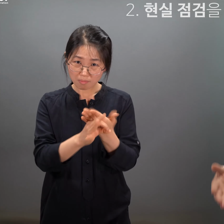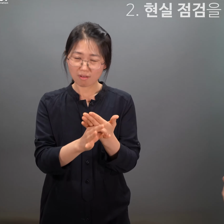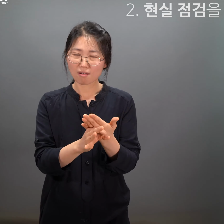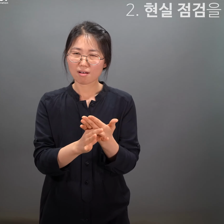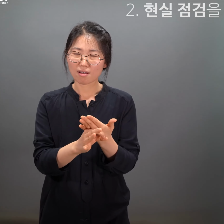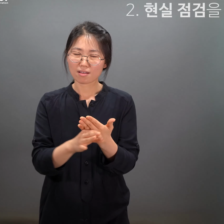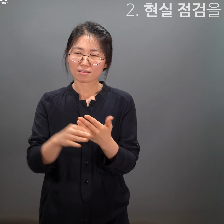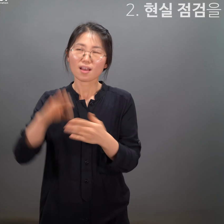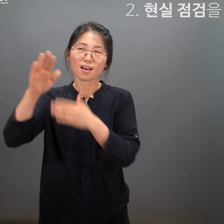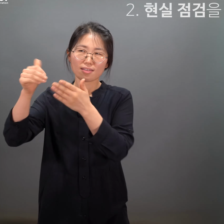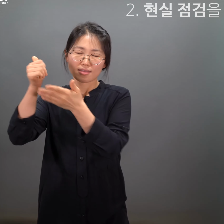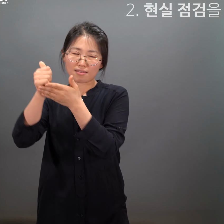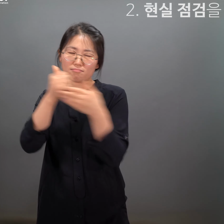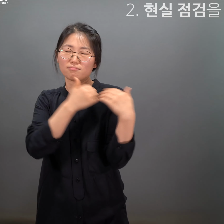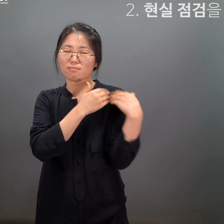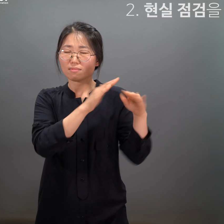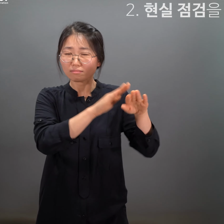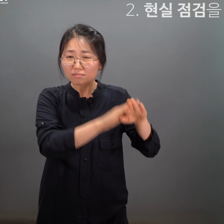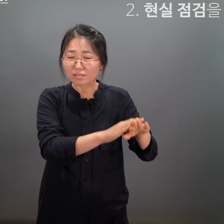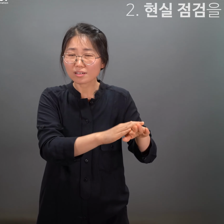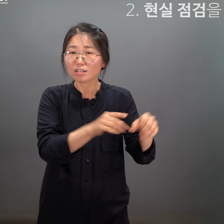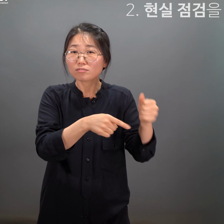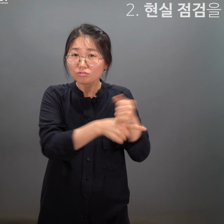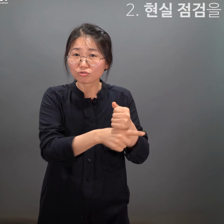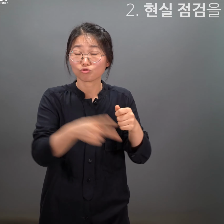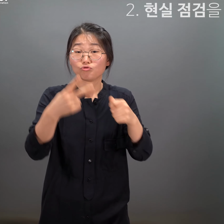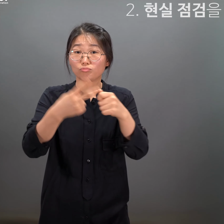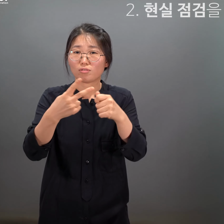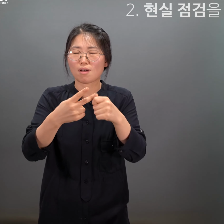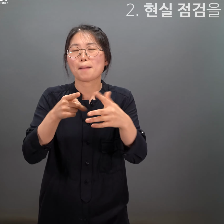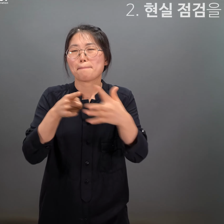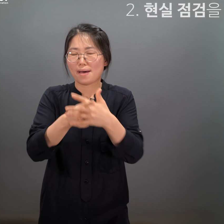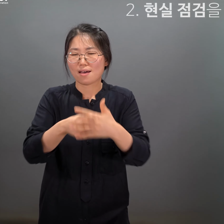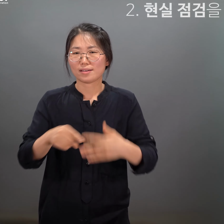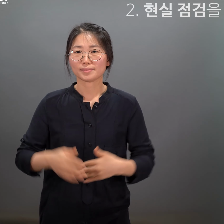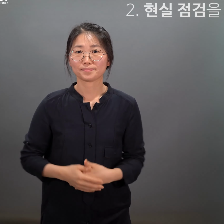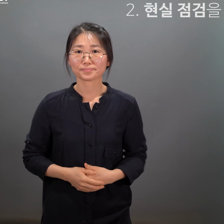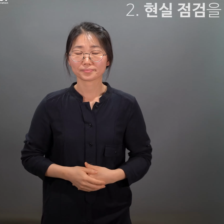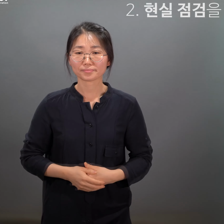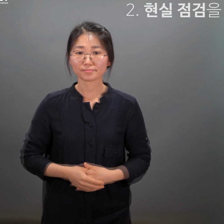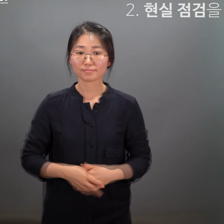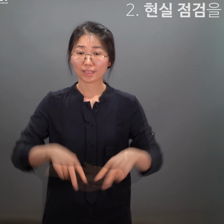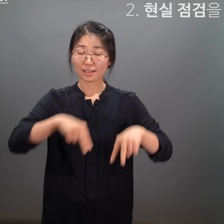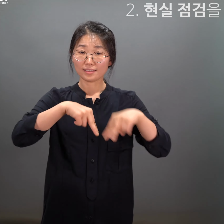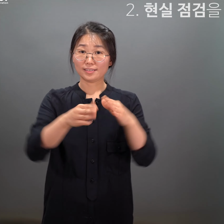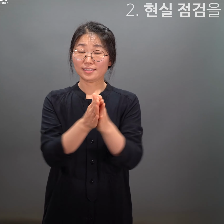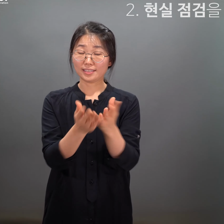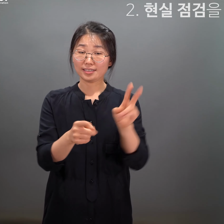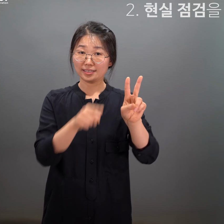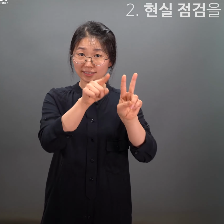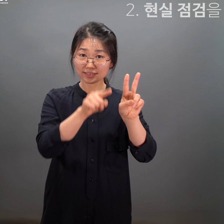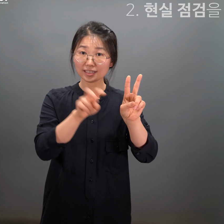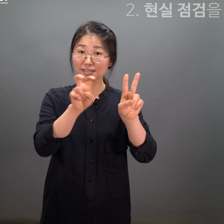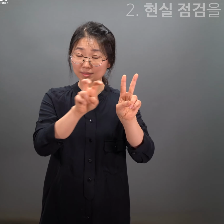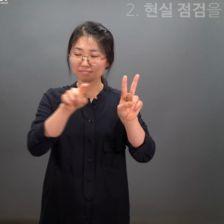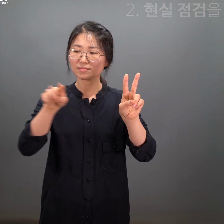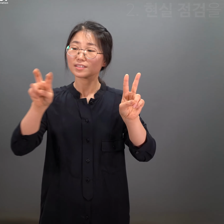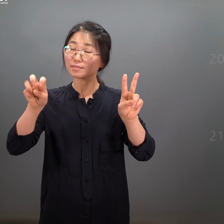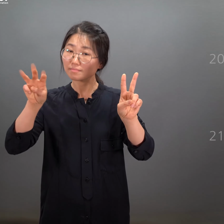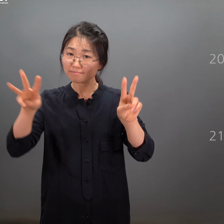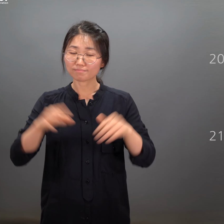사람들을 그대로 남겨두셨는가를 알 수가 있습니다. 우리 사사기 2장 20절부터 23절까지